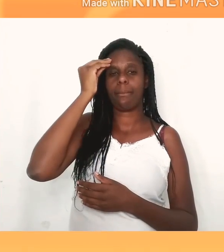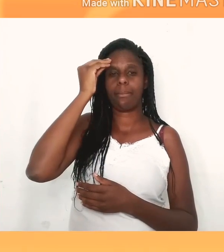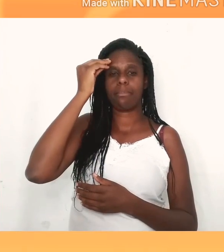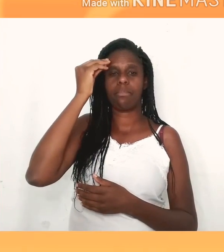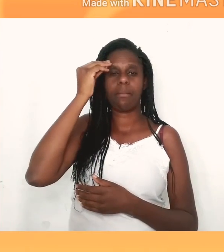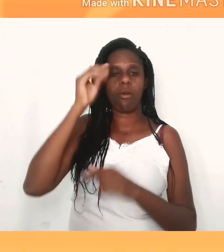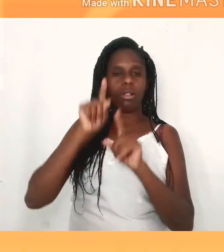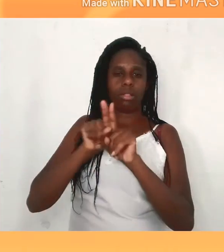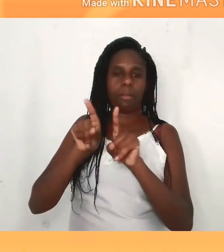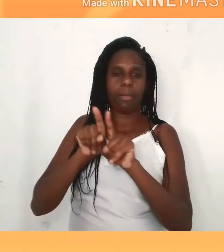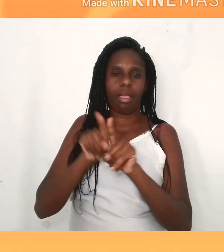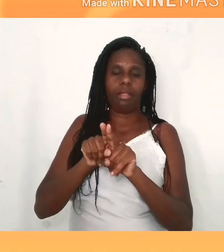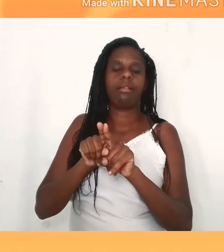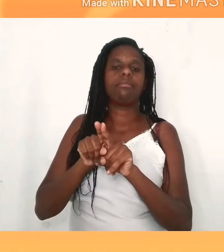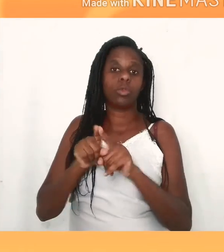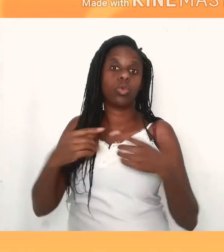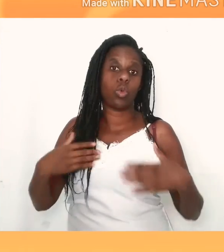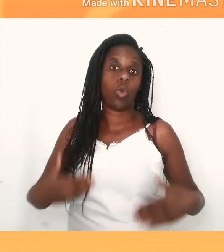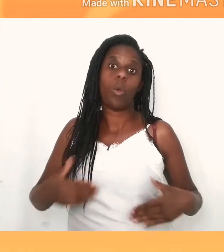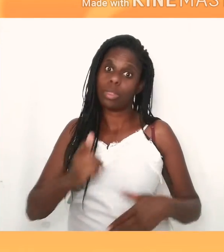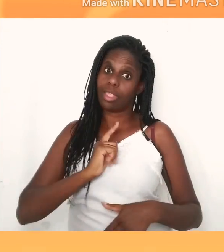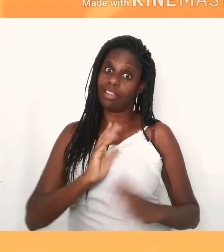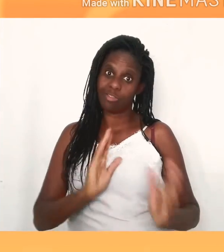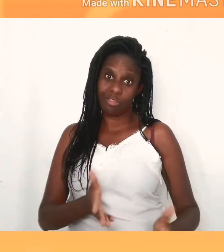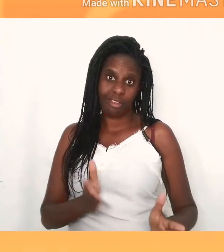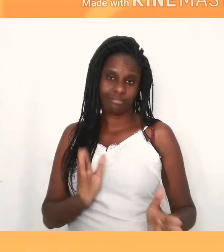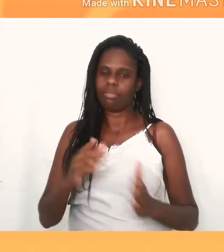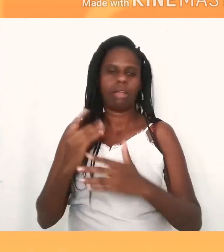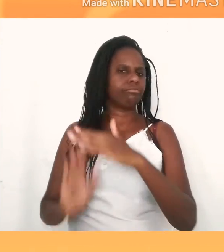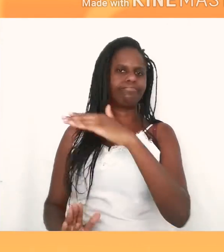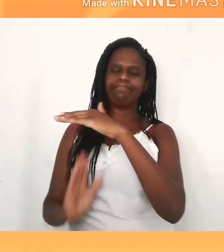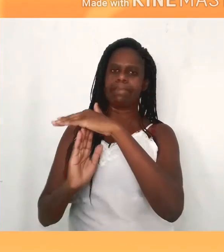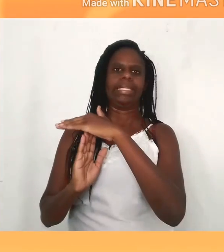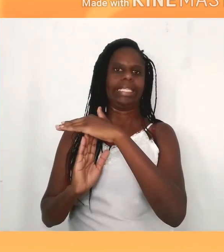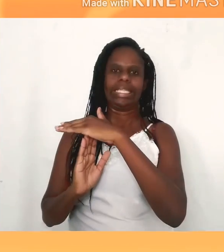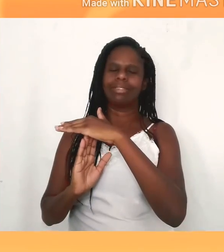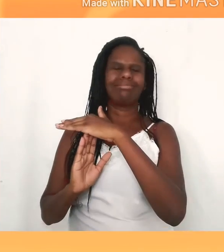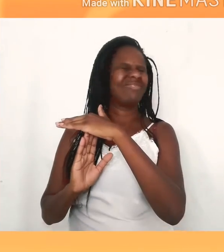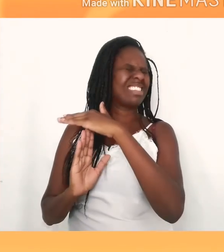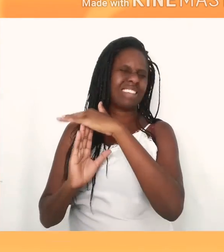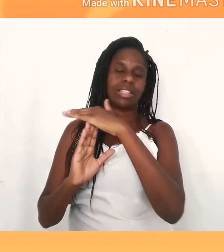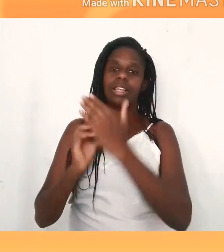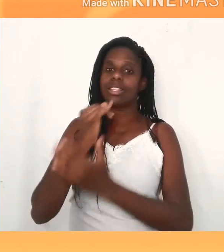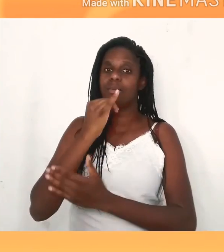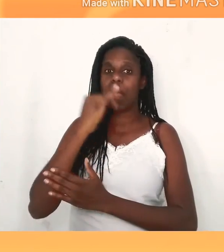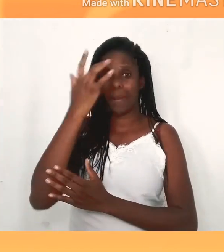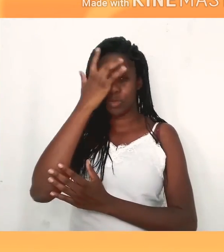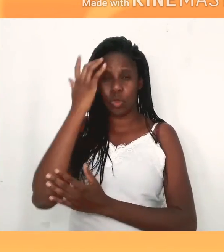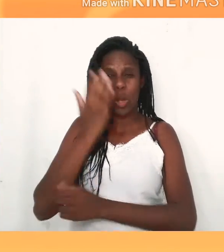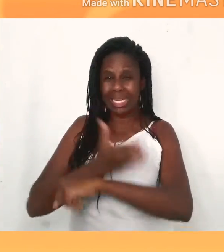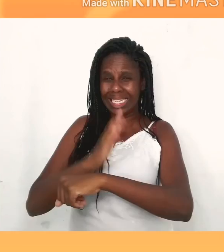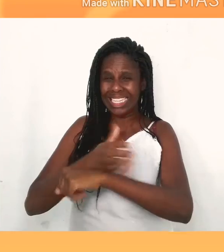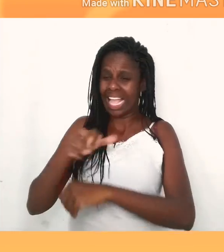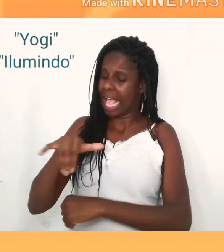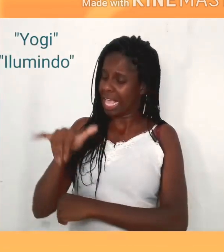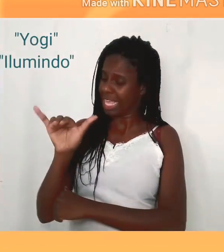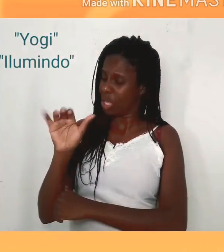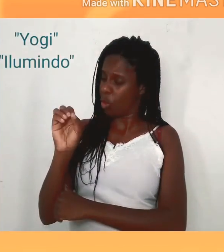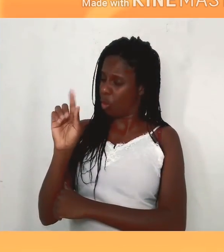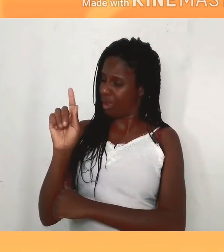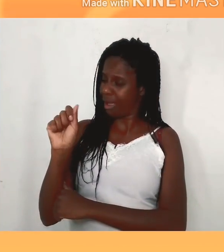são condicionadas a esse primeiro condicionamento que nosso corpo já tem. Então, o yogi, o iluminado, é aquele que